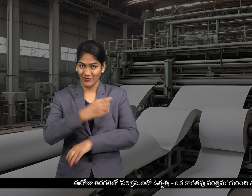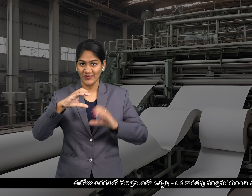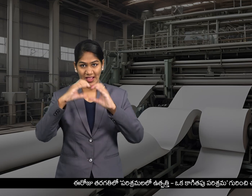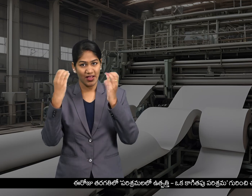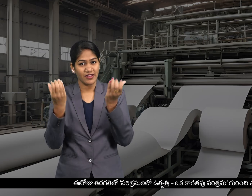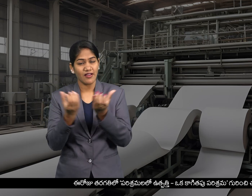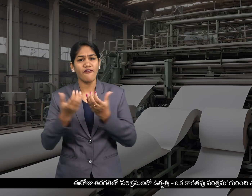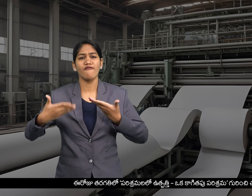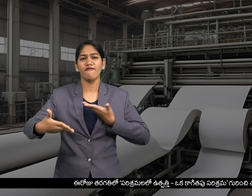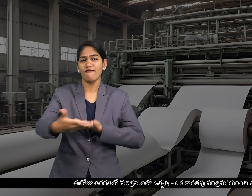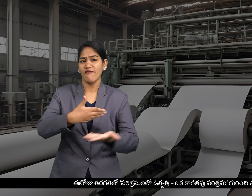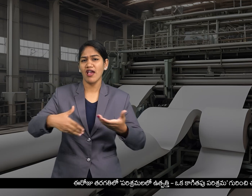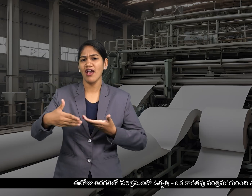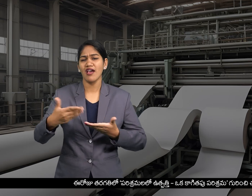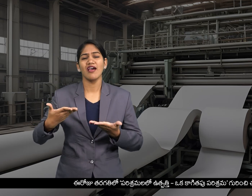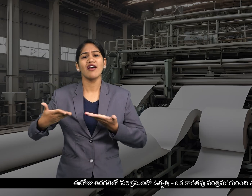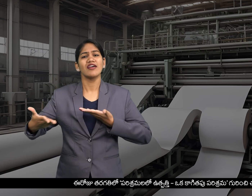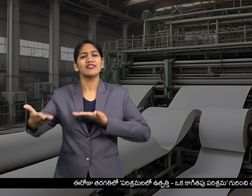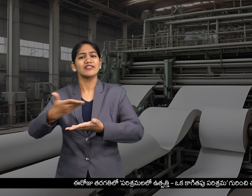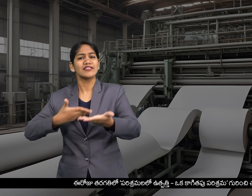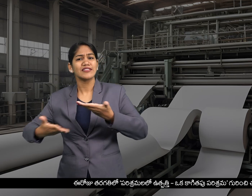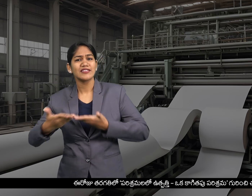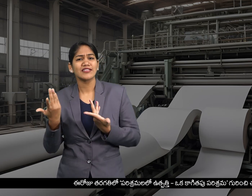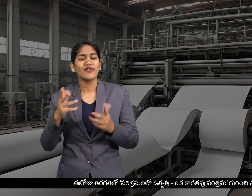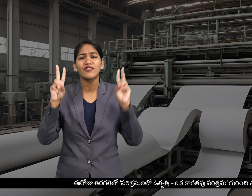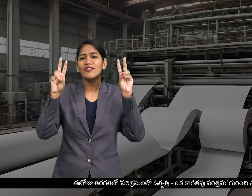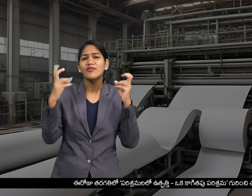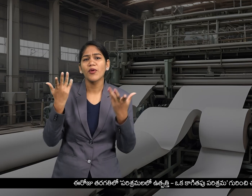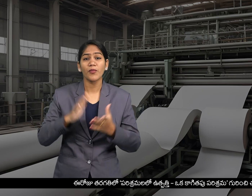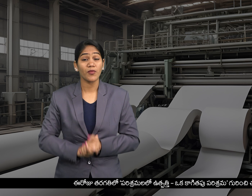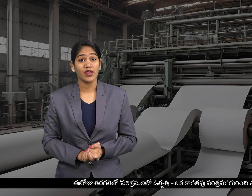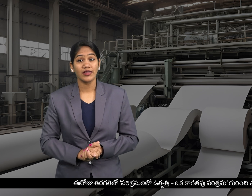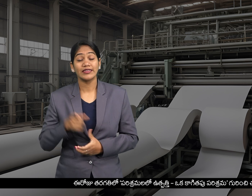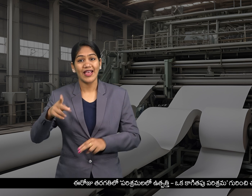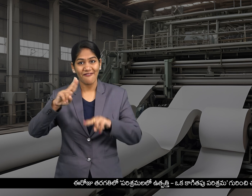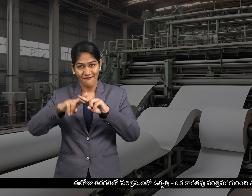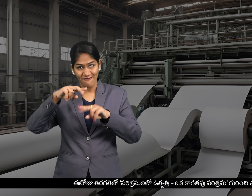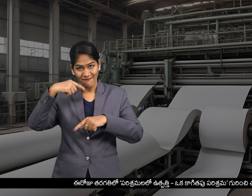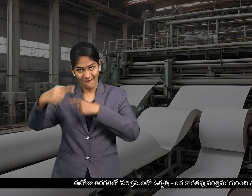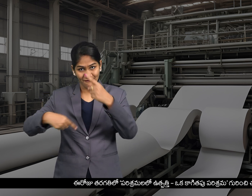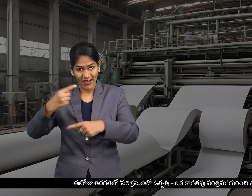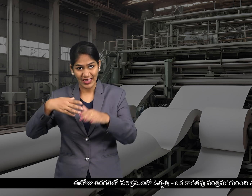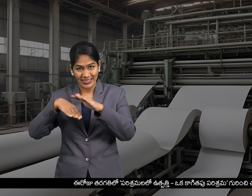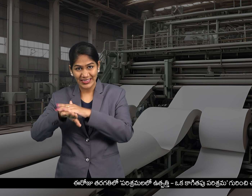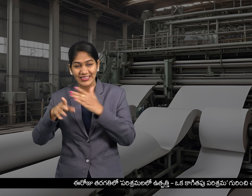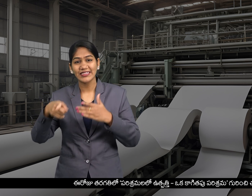ఈరోజు తరగతిలో పరిశ్రమలలో ఉత్పత్తి, ఒక కాగితపు పరిశ్రమ గురించి చర్చిద్దాం.